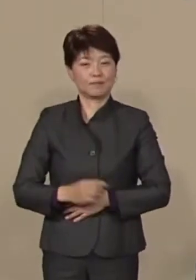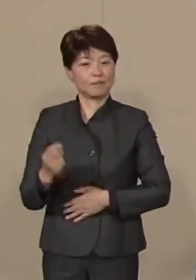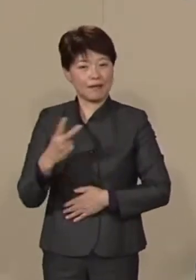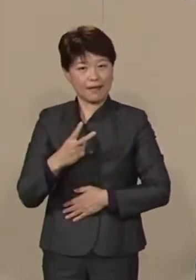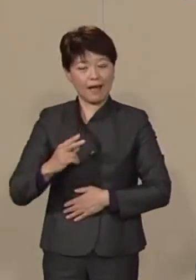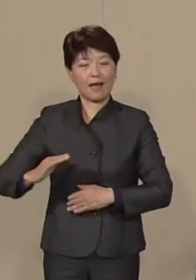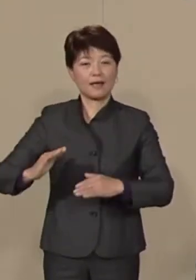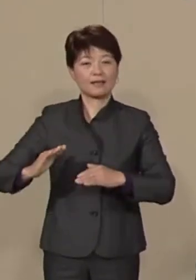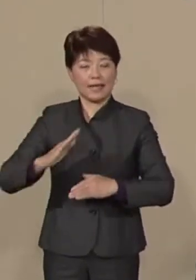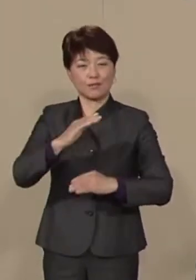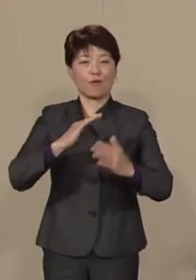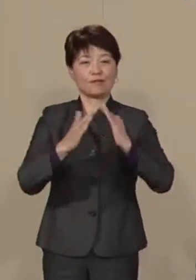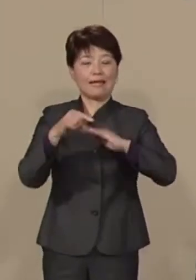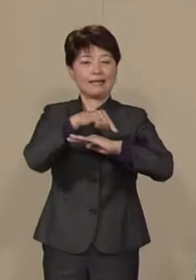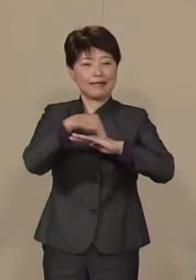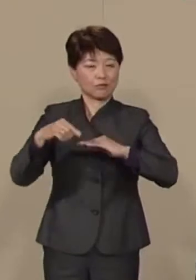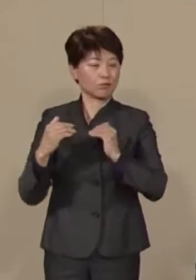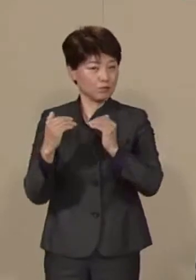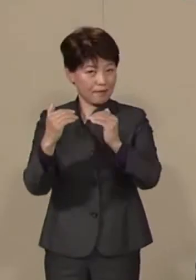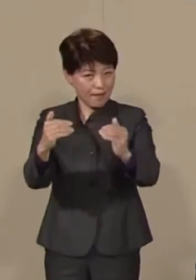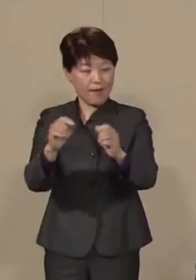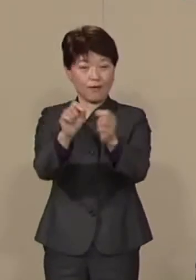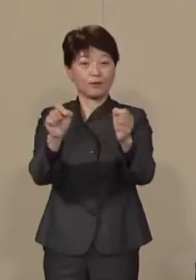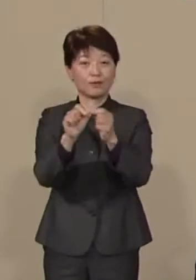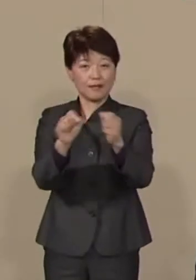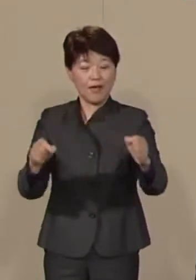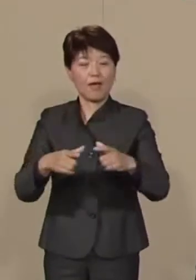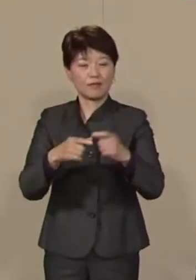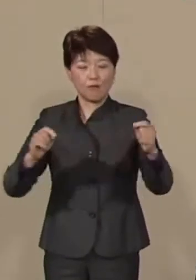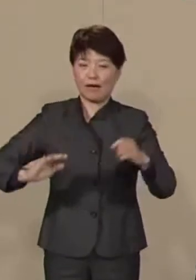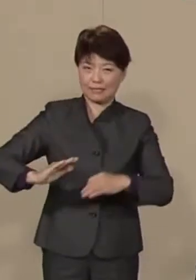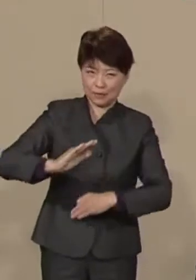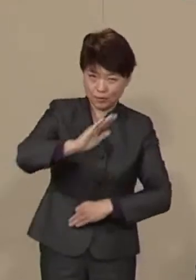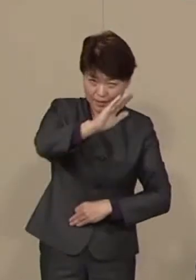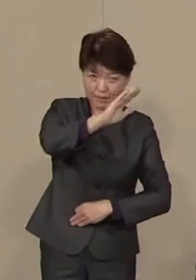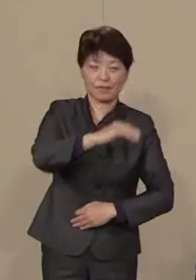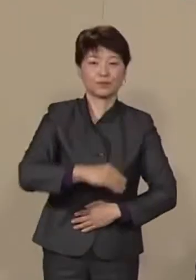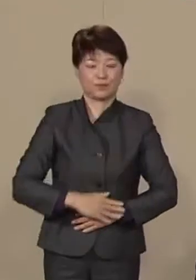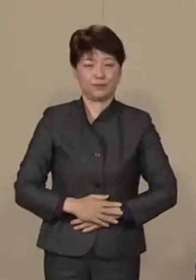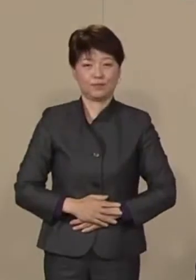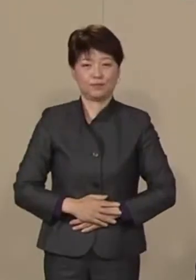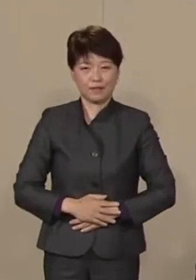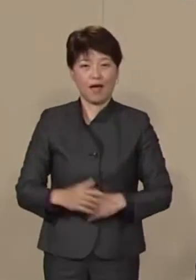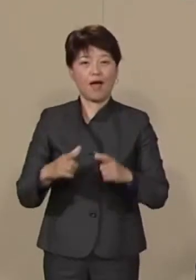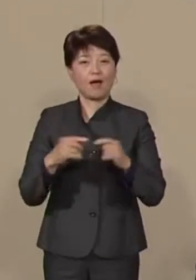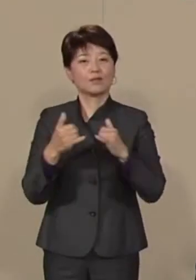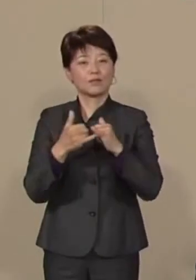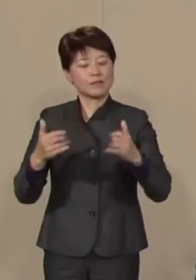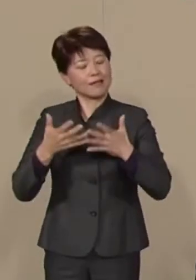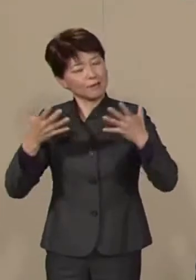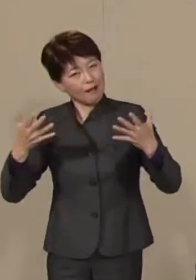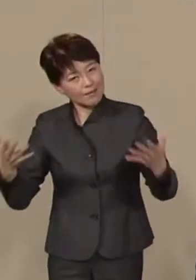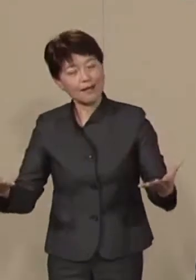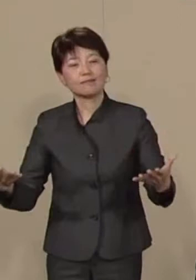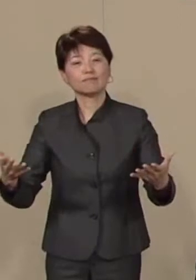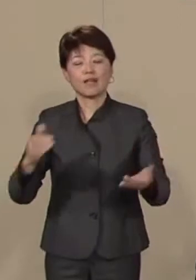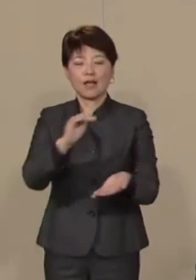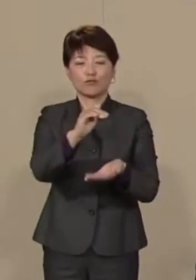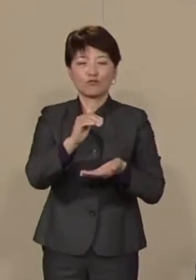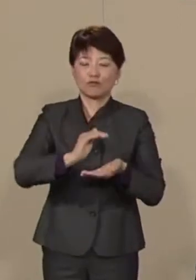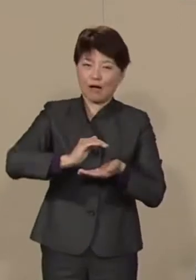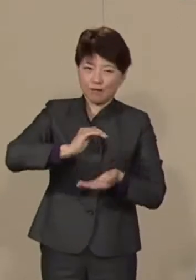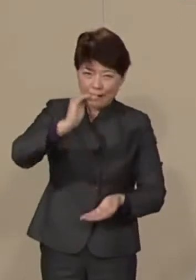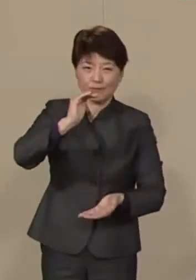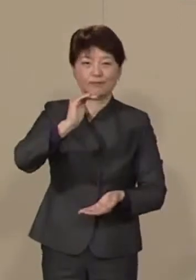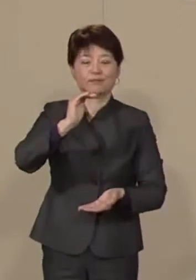を進めていくことによって日本は成長していきますそして国民は豊かになり収入は増えていくさあ